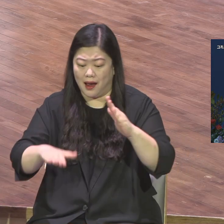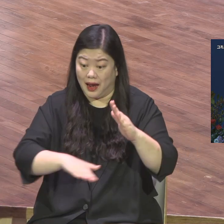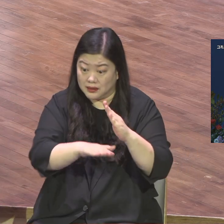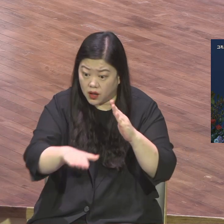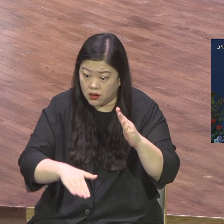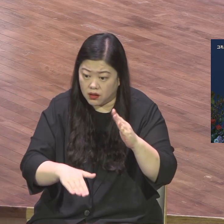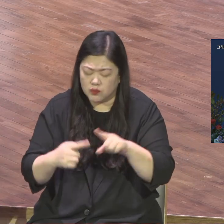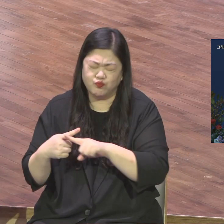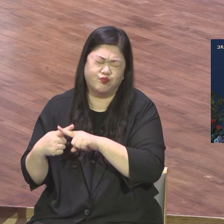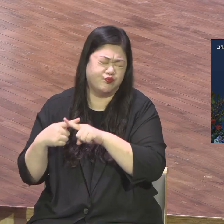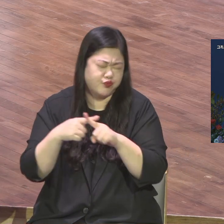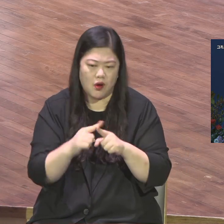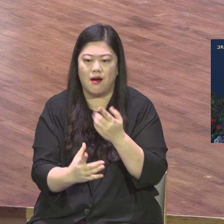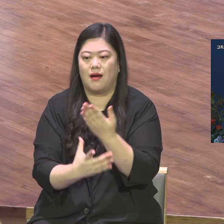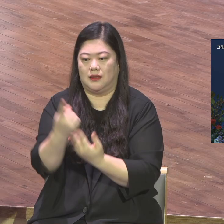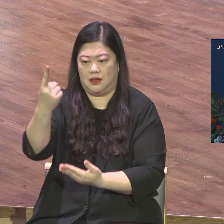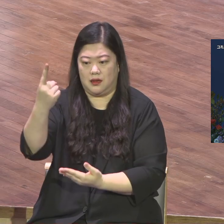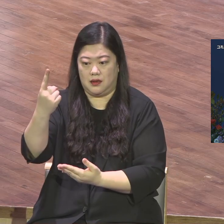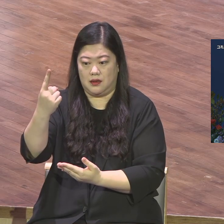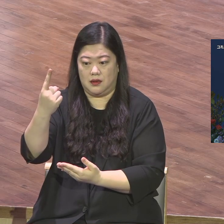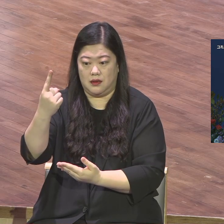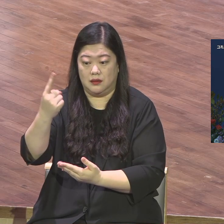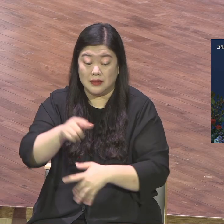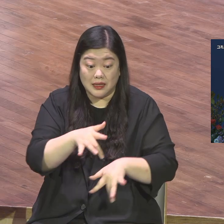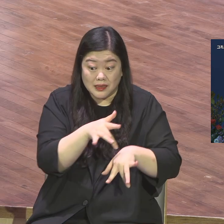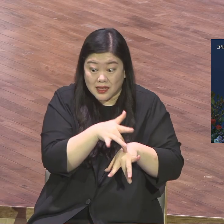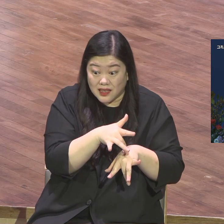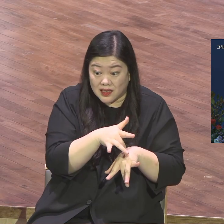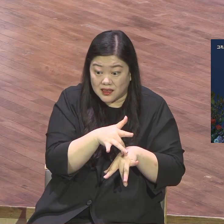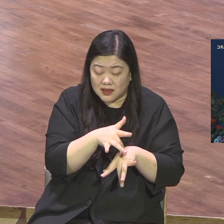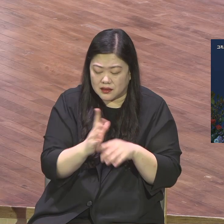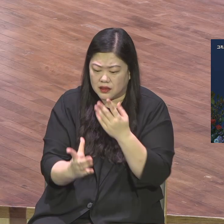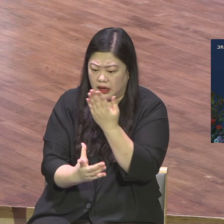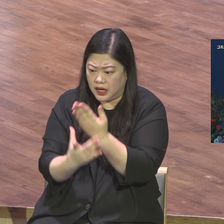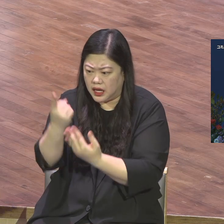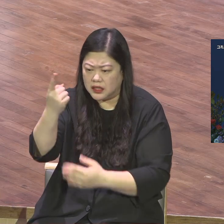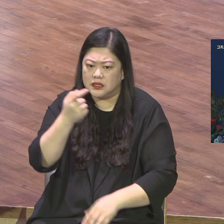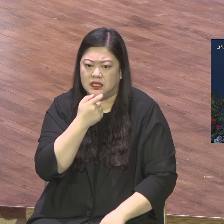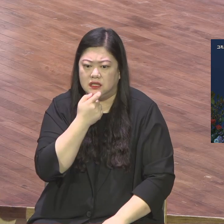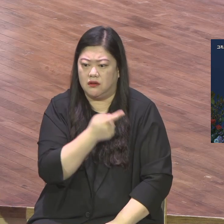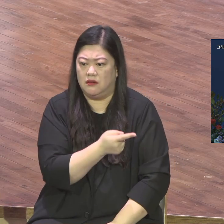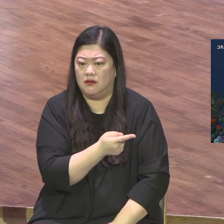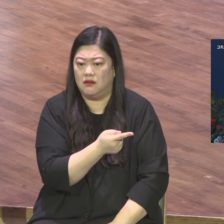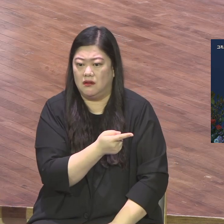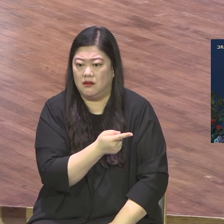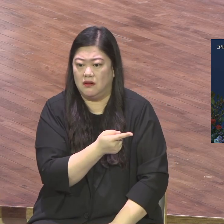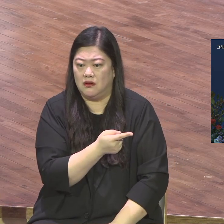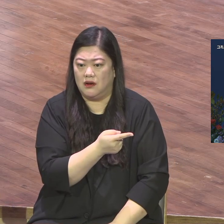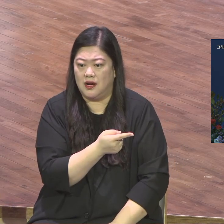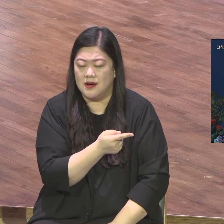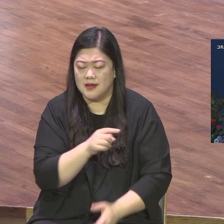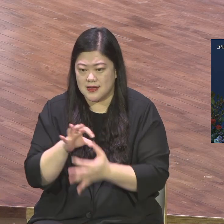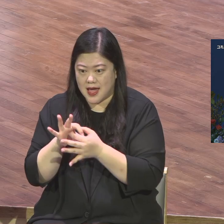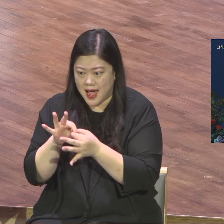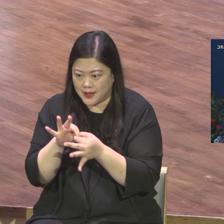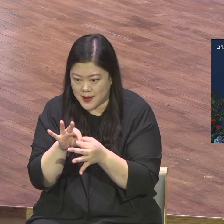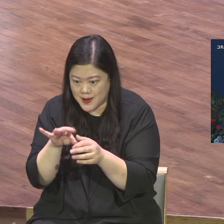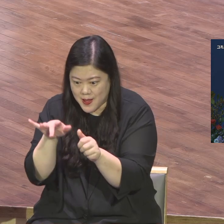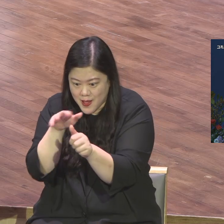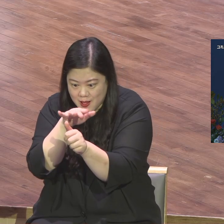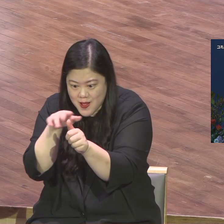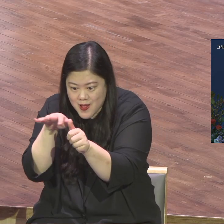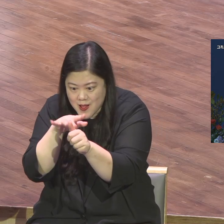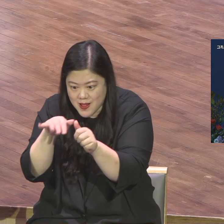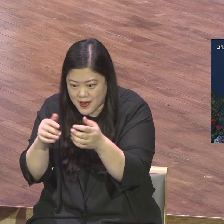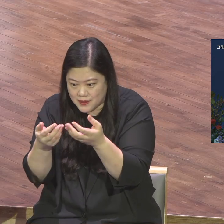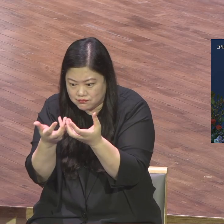사단은요, 이 두 개를 깹니다. 사단은 누구를 통해서든지 이용해가지고 교회를 깨버려요. 하나